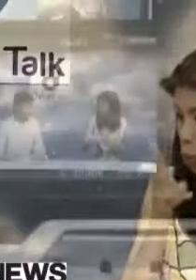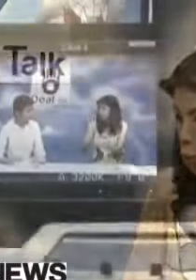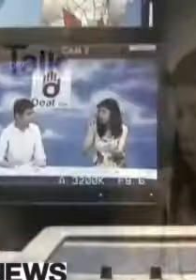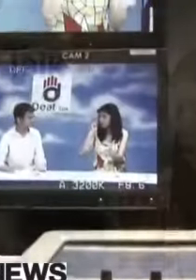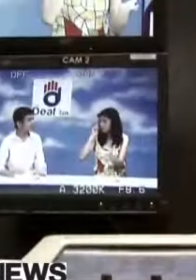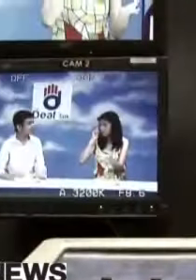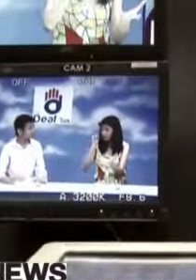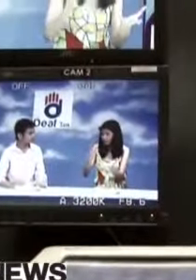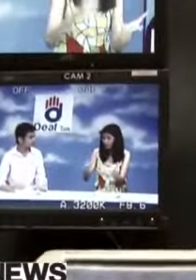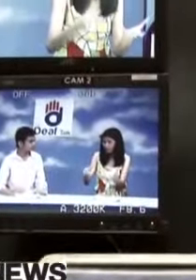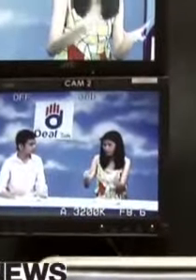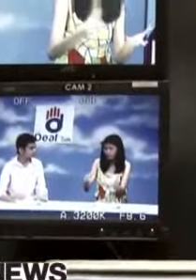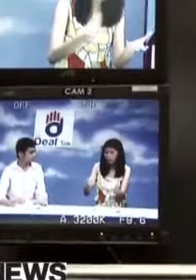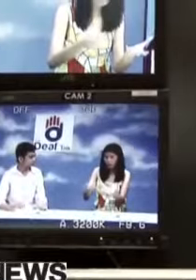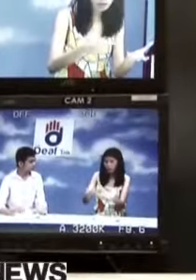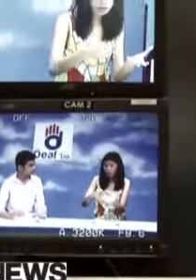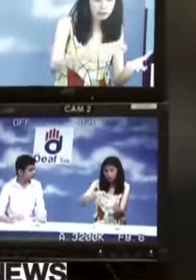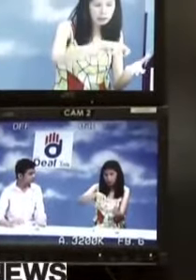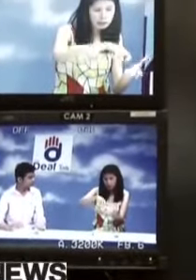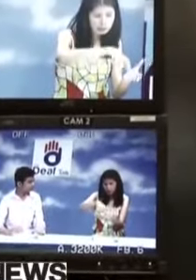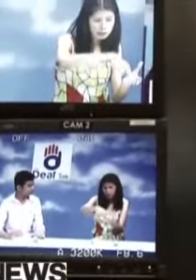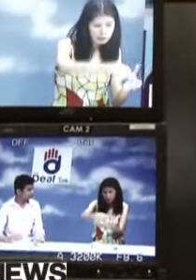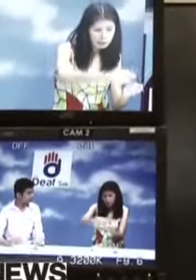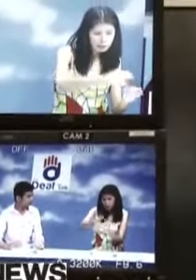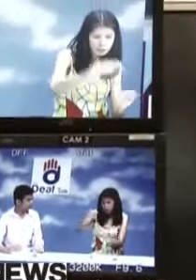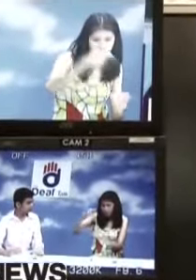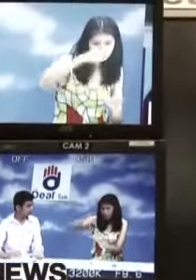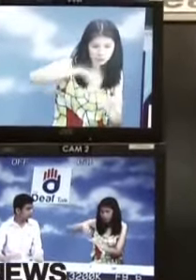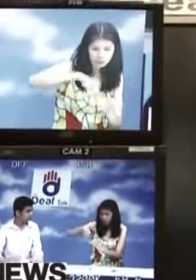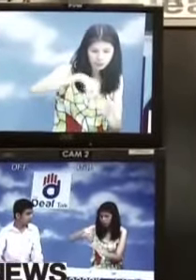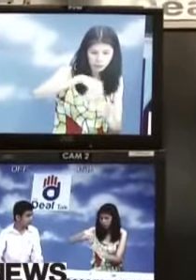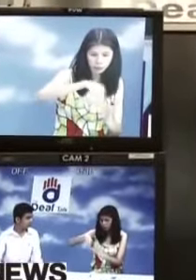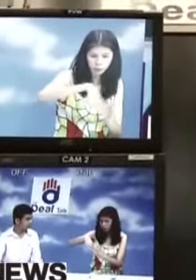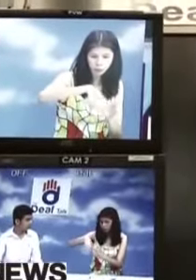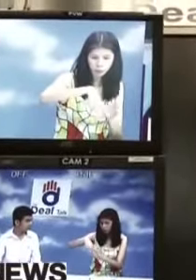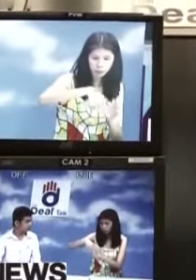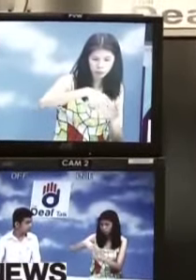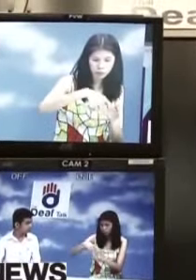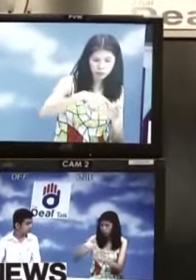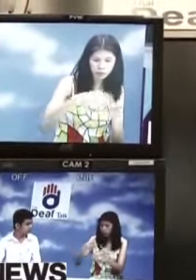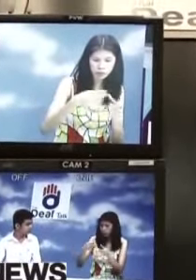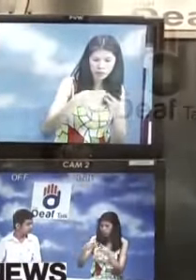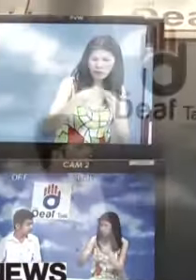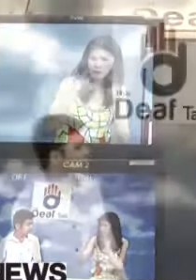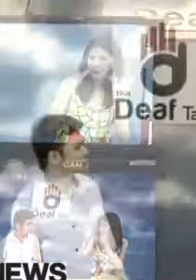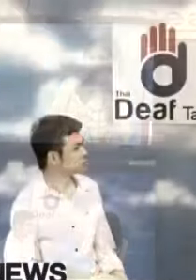You're like a kid the way you sit and tie your shoes. I love the funny things you